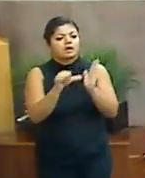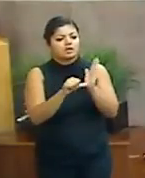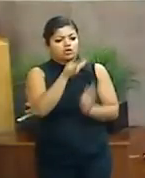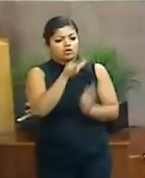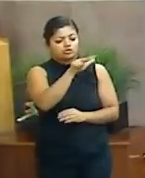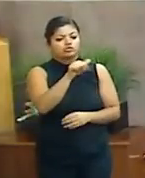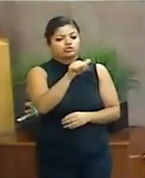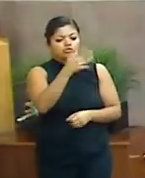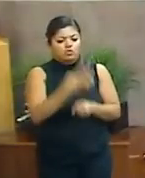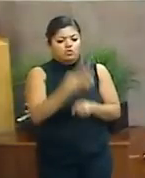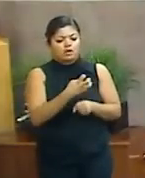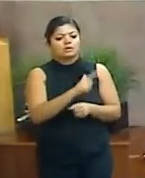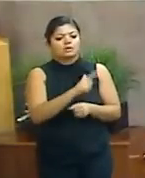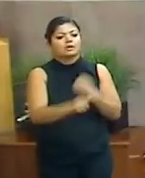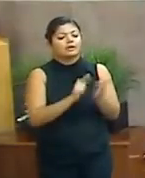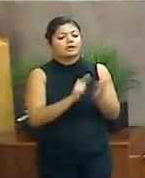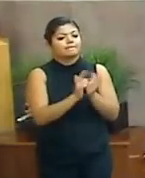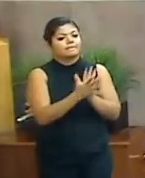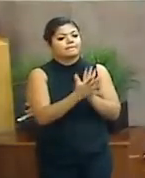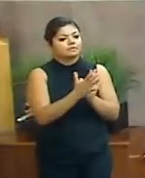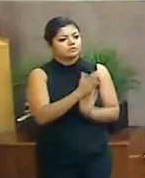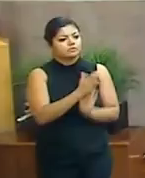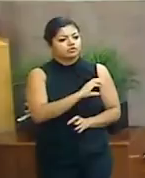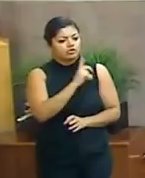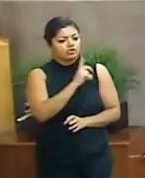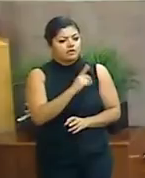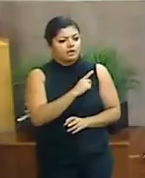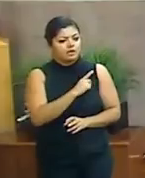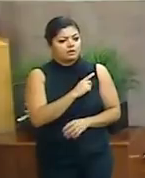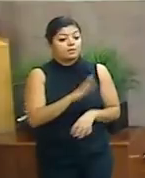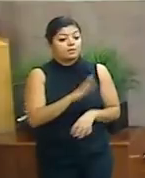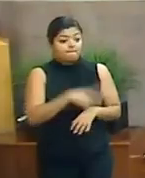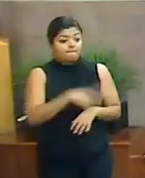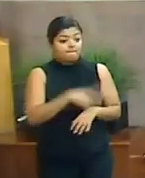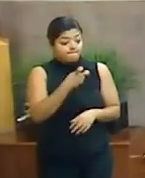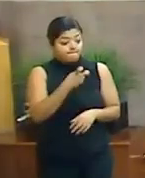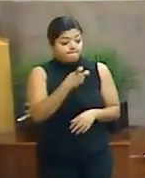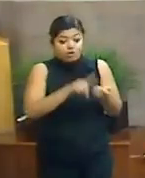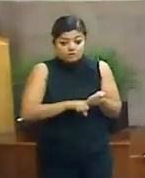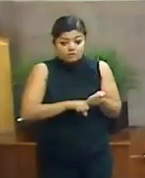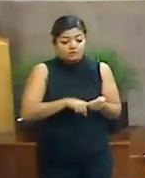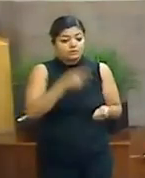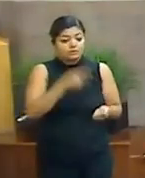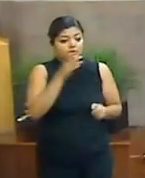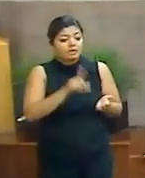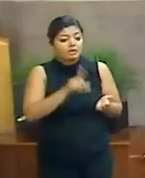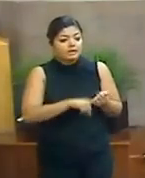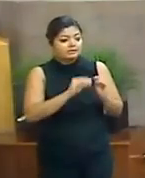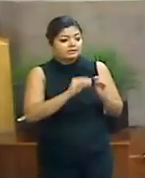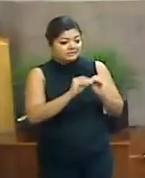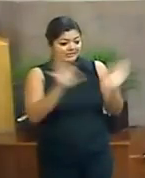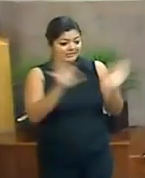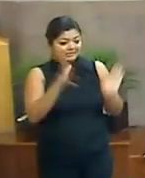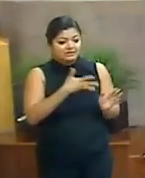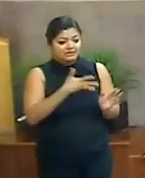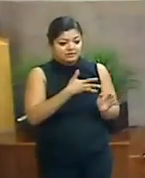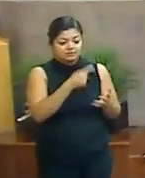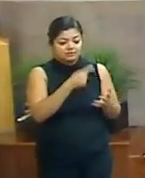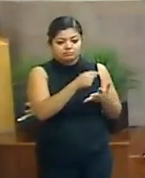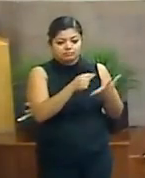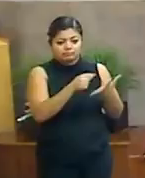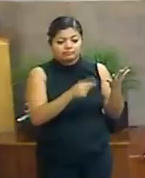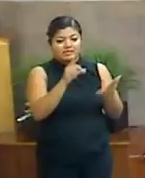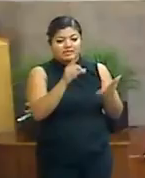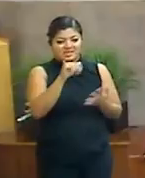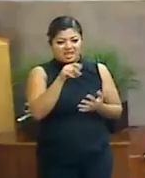en la ley de participación ciudadana en vía de consecuencia de lo he expuesto es claro que la indebida fundamentación y motivación del dictamen